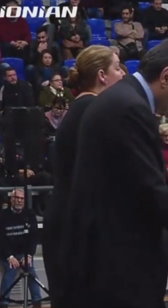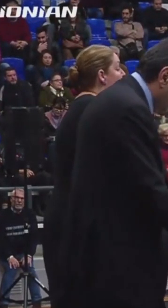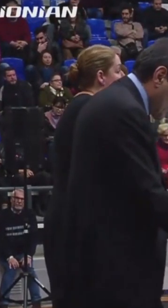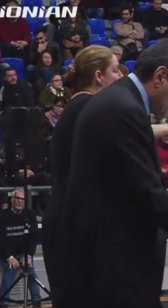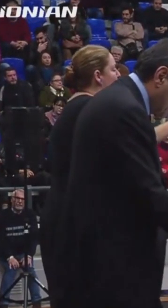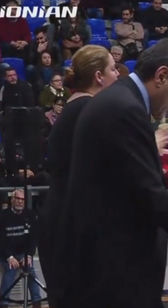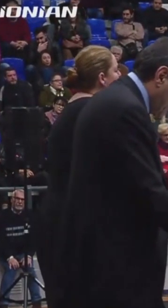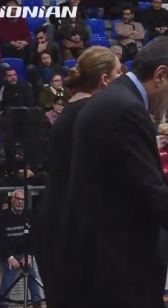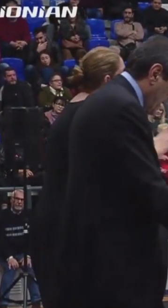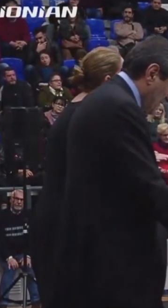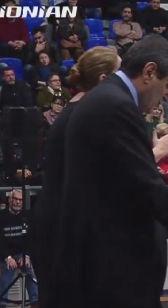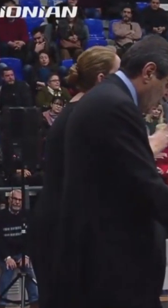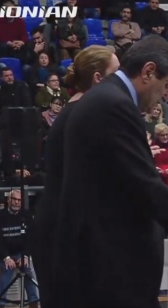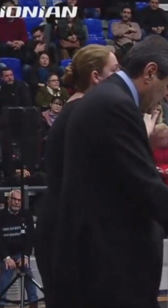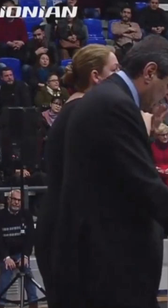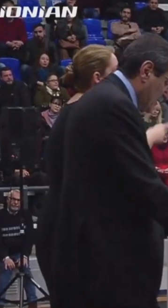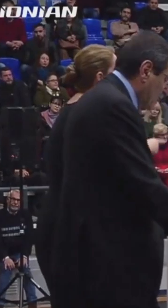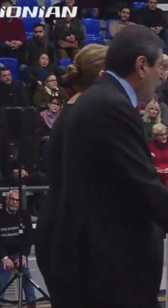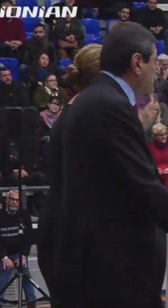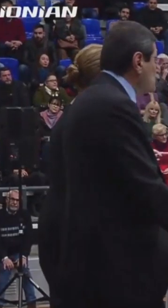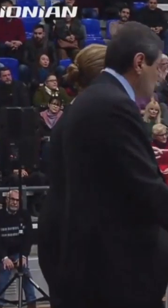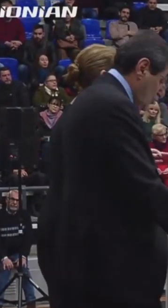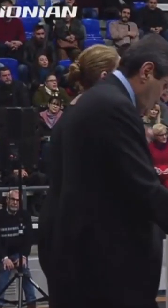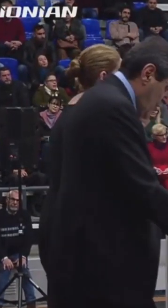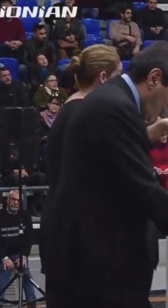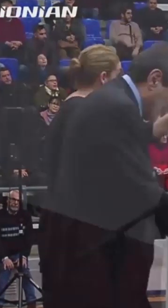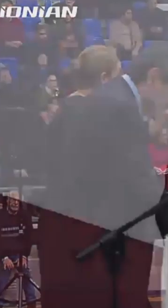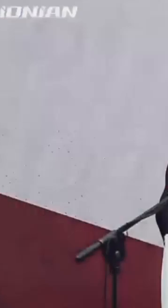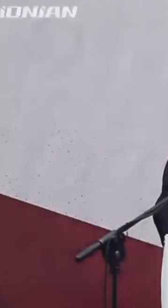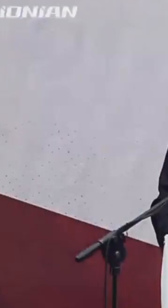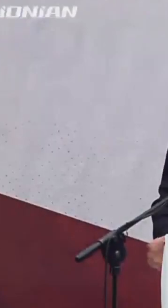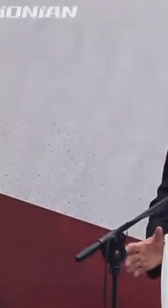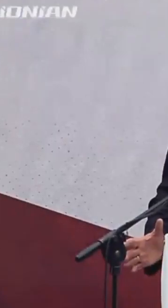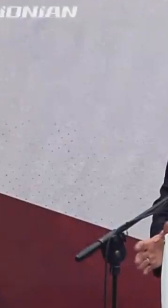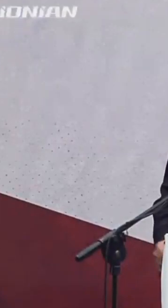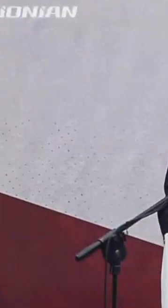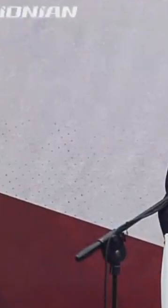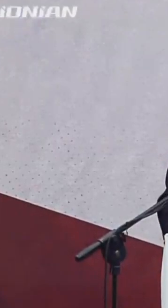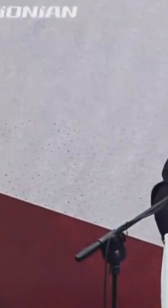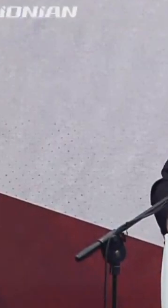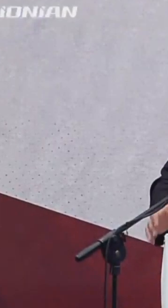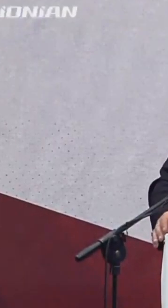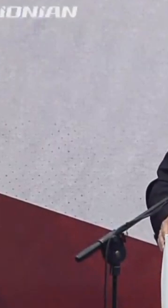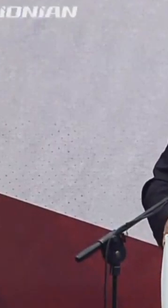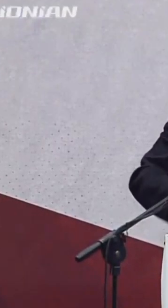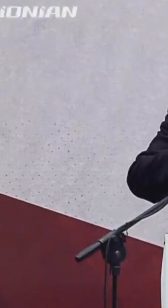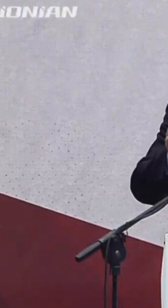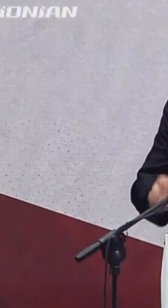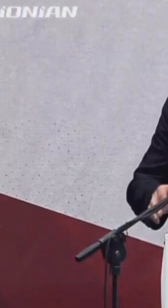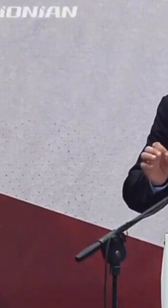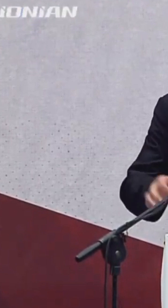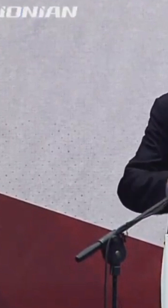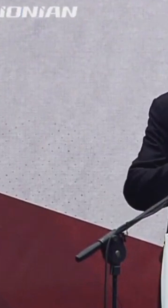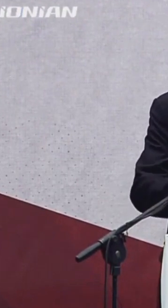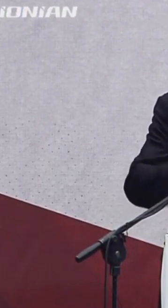να εξαφανίσουν την παραπάνω πραγματικότητα. Για αυτούς όλα τα δεινά στην πόλη μας ξεκίνησαν